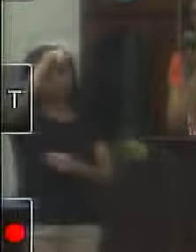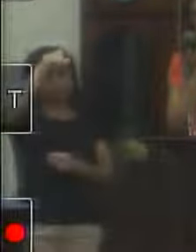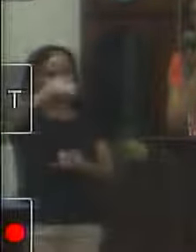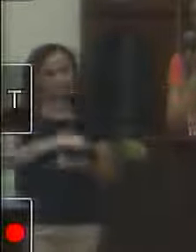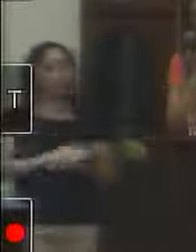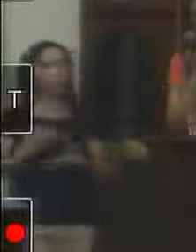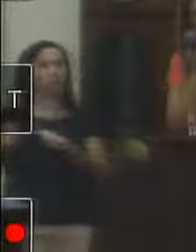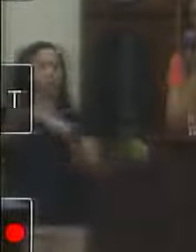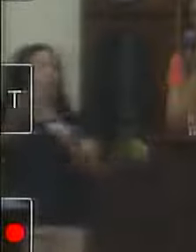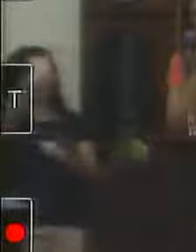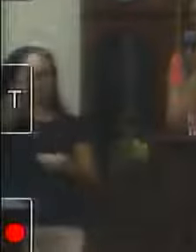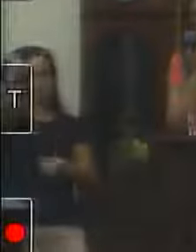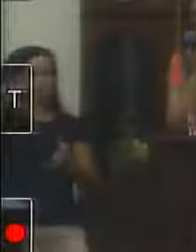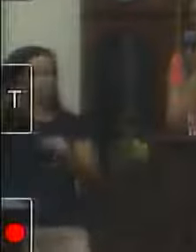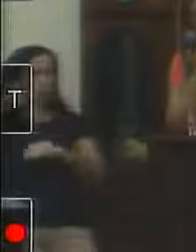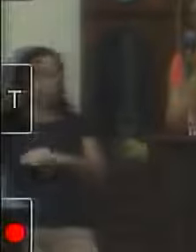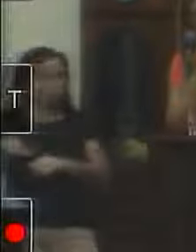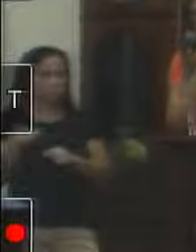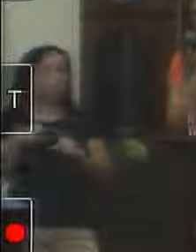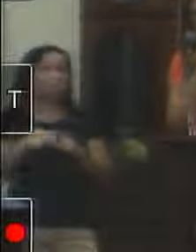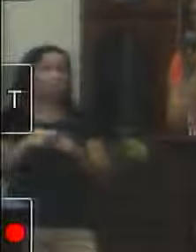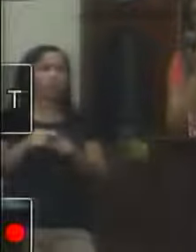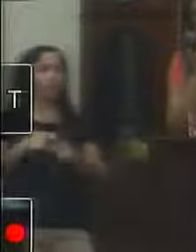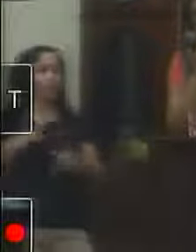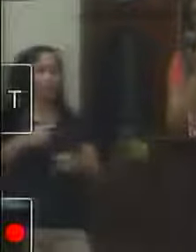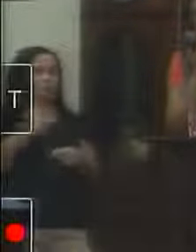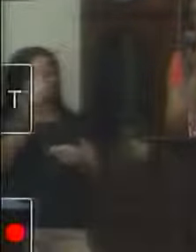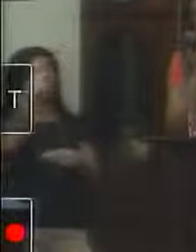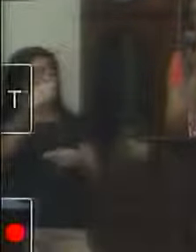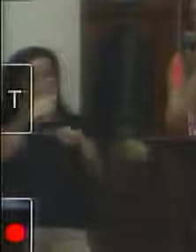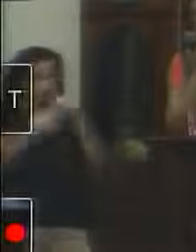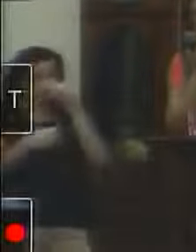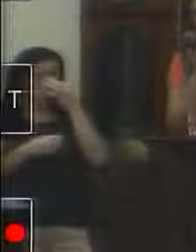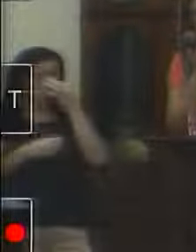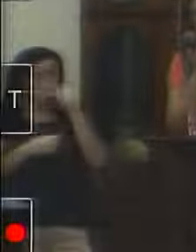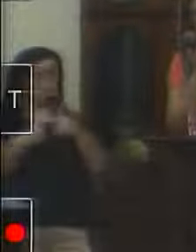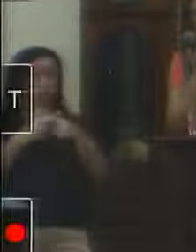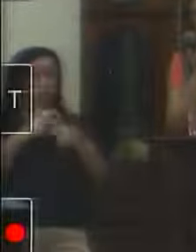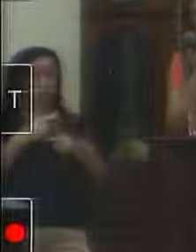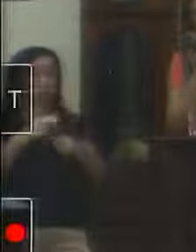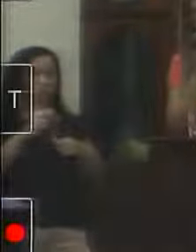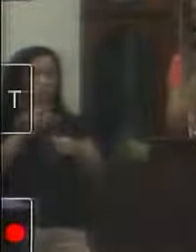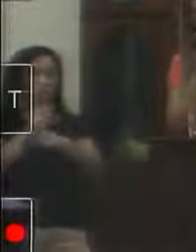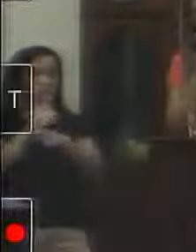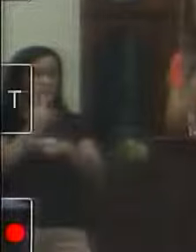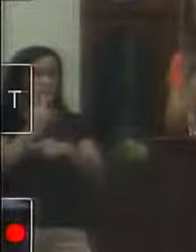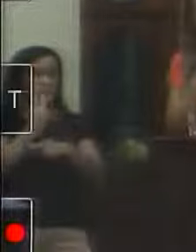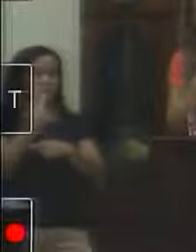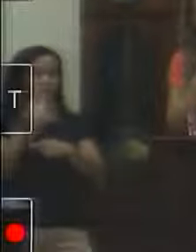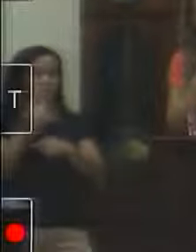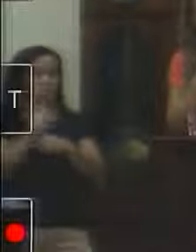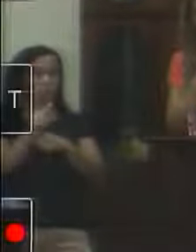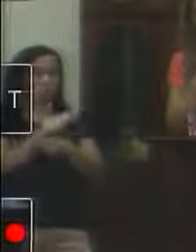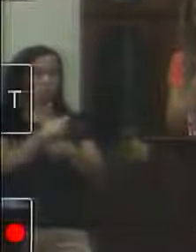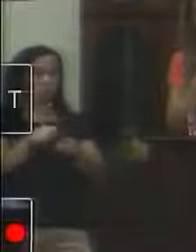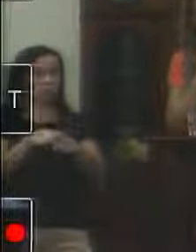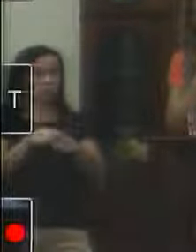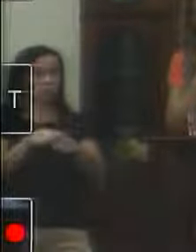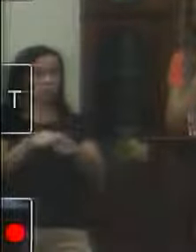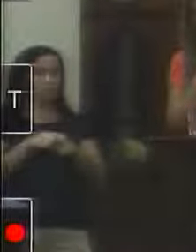muitas pessoas aproveitaram, e foi um carnaval que não teve violência, por que não tinha um fiscal ou dois fiscais